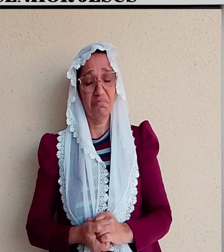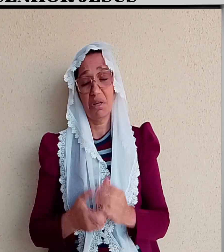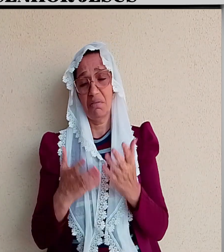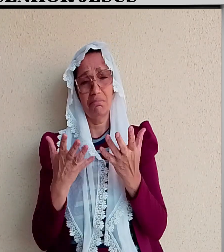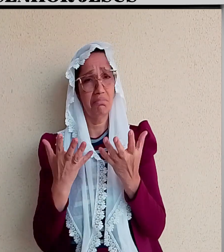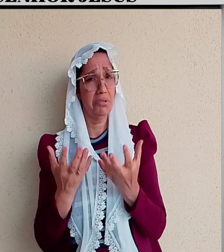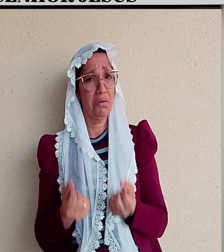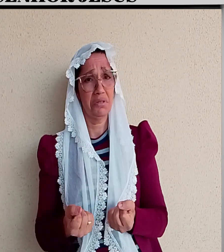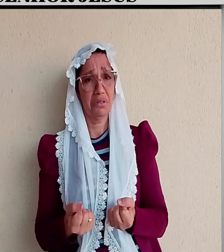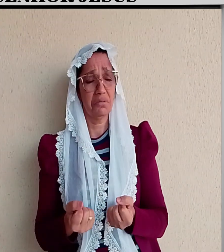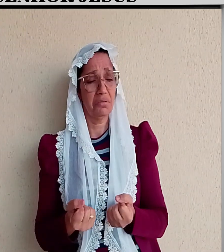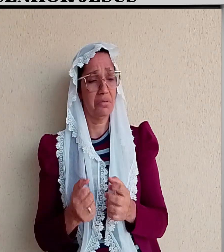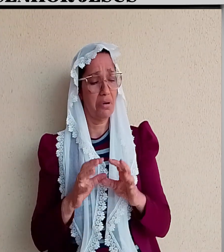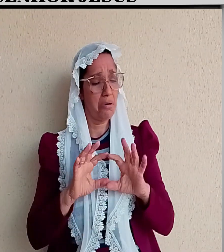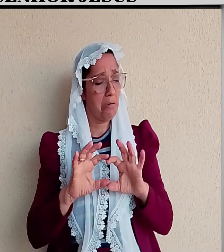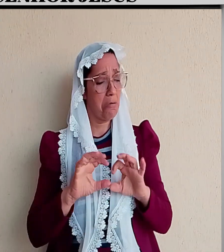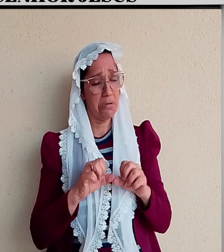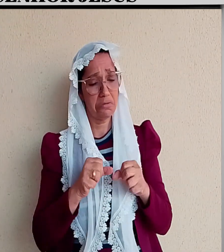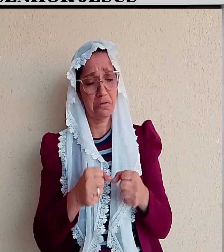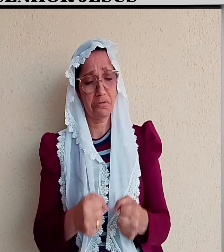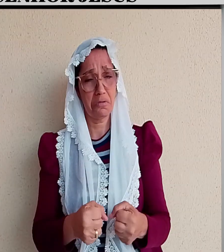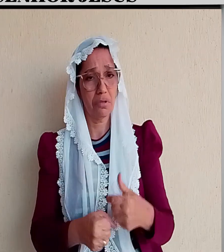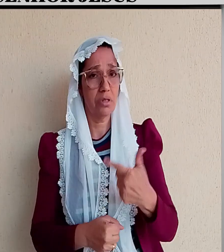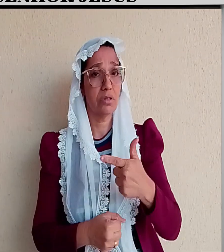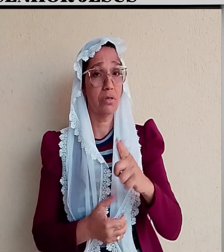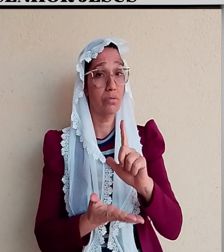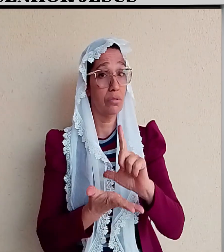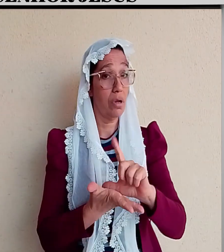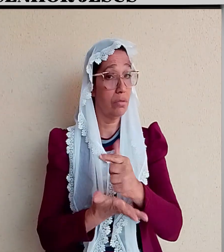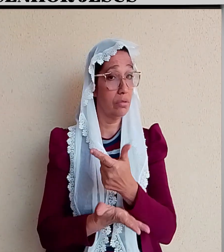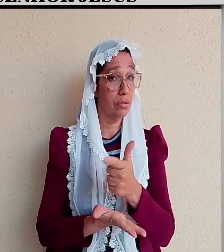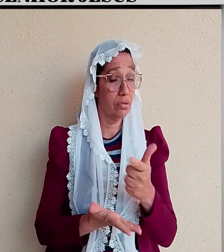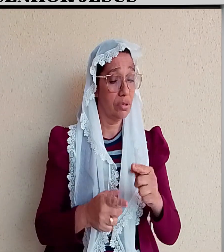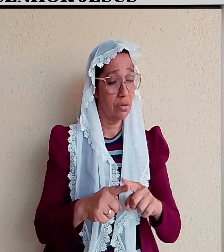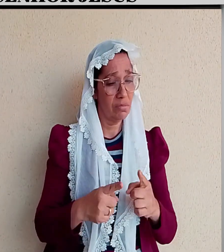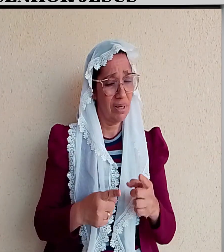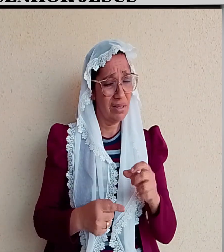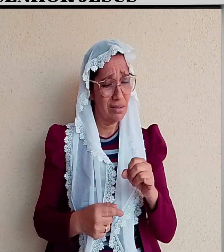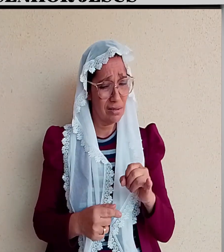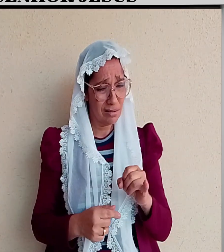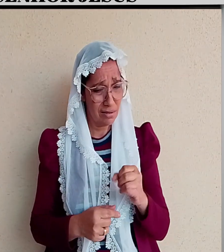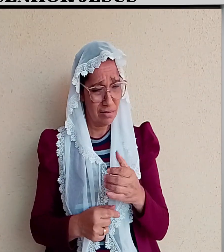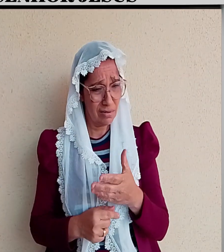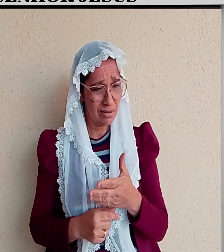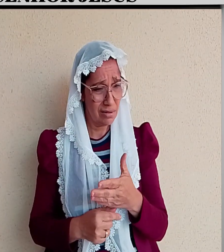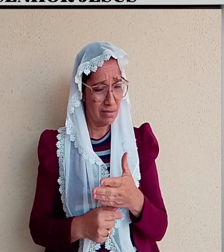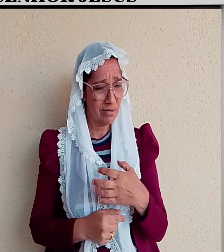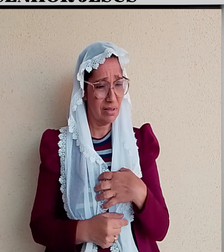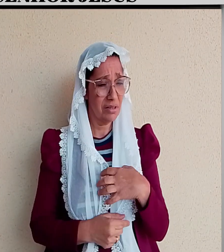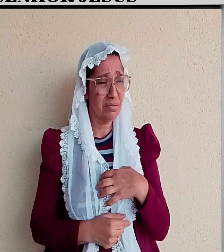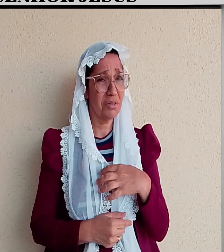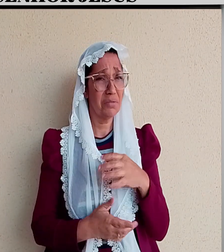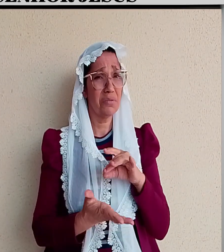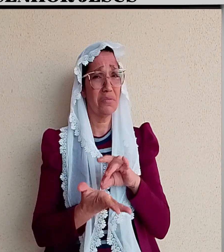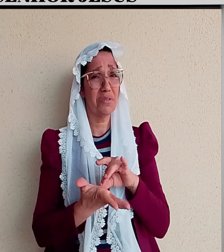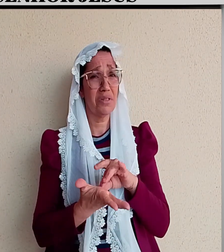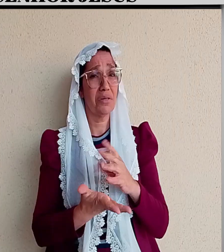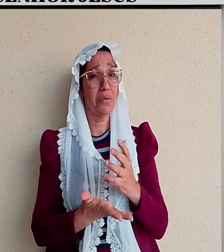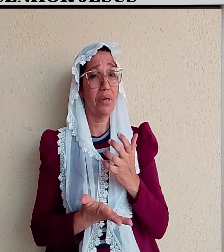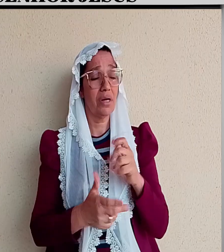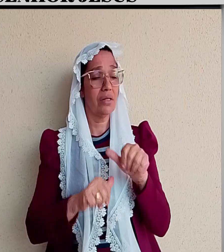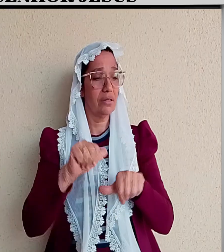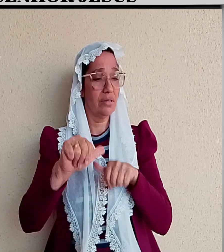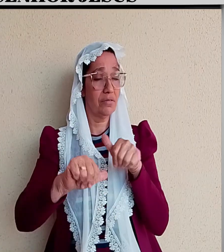existirá um segundo laudo. Aleluia. Mas se você é fiel no pouco, aleluia, no muito eu te colocarei. Aleluia, Jesus, nas